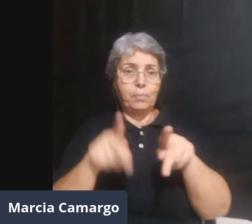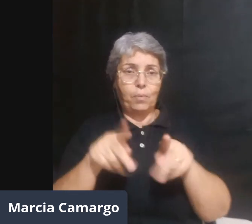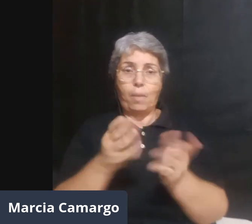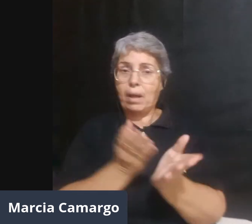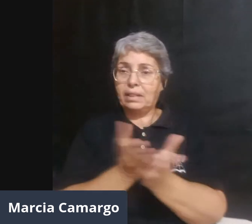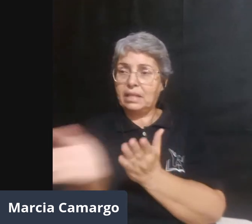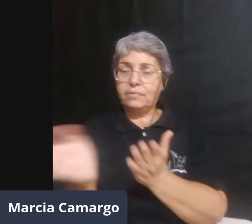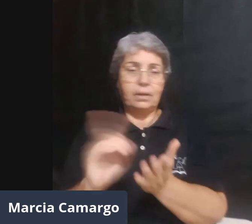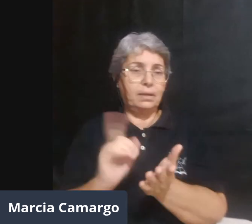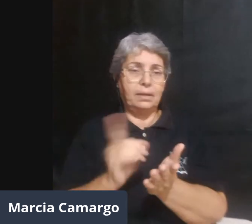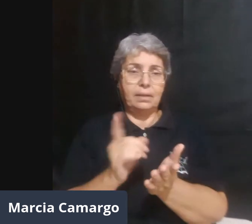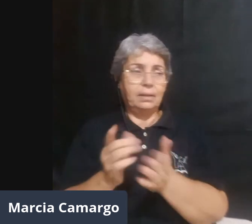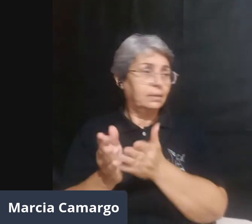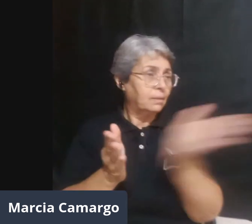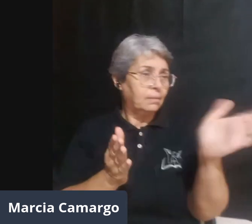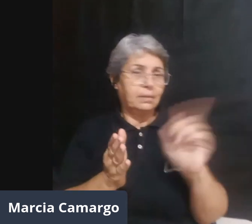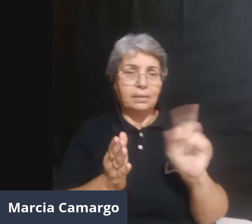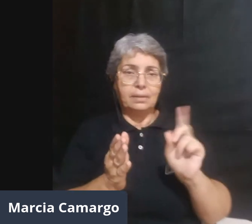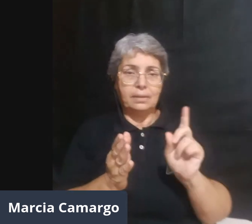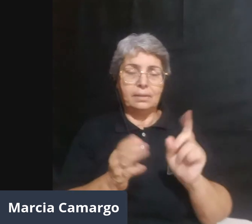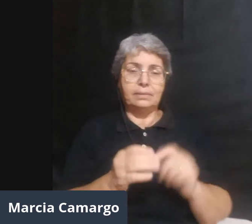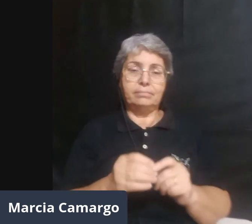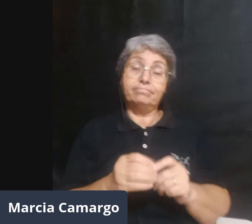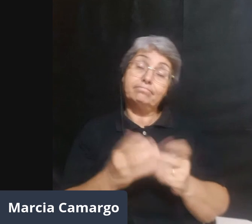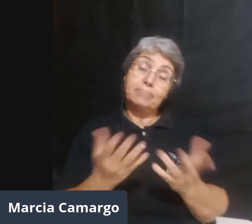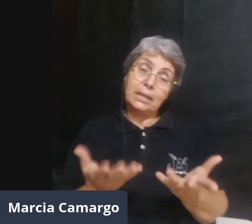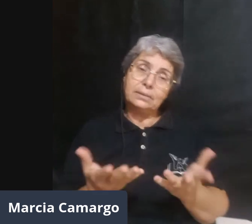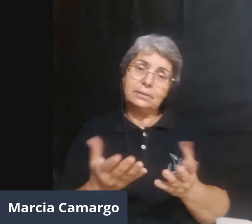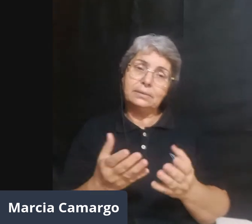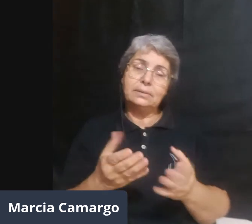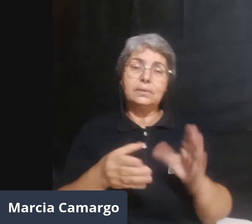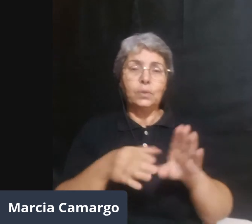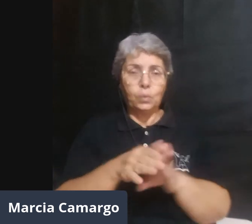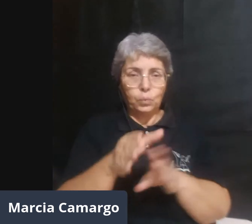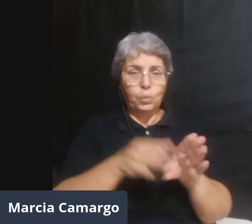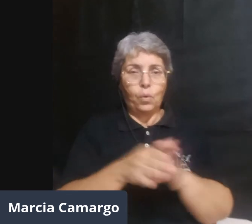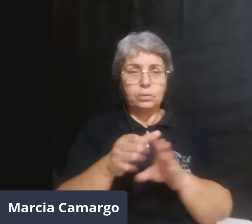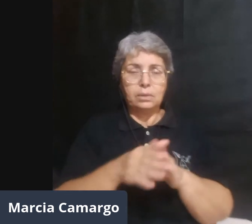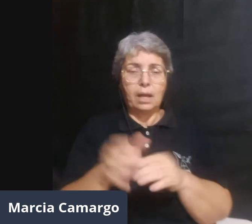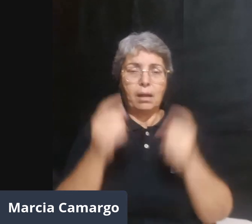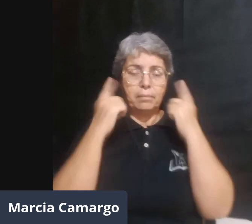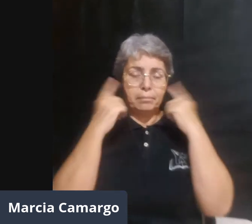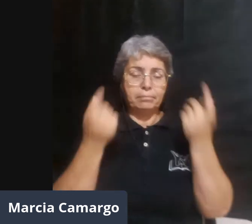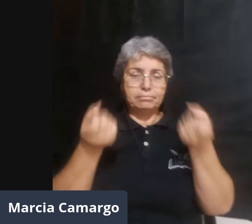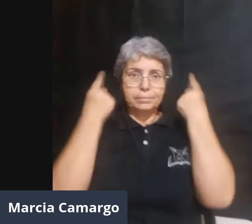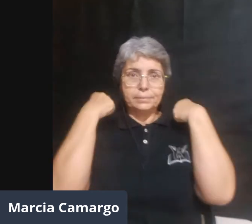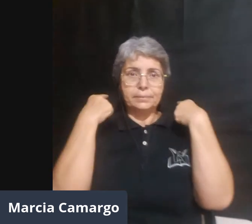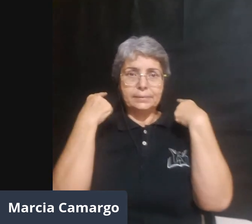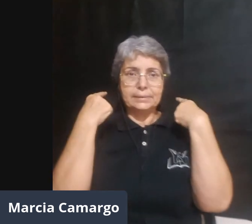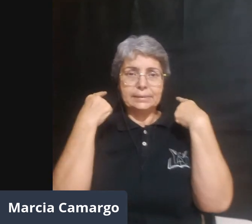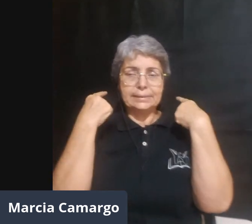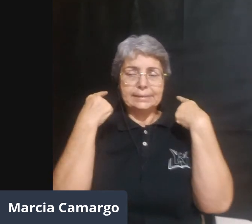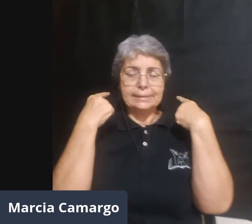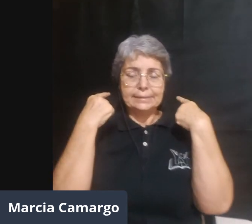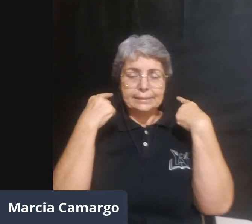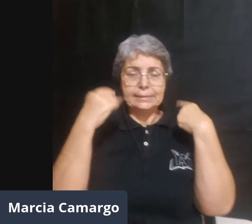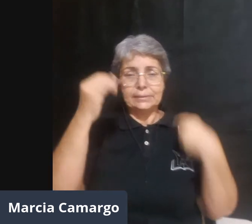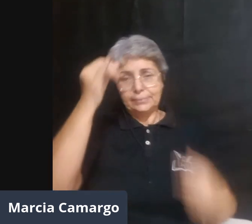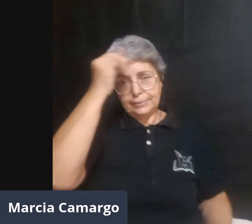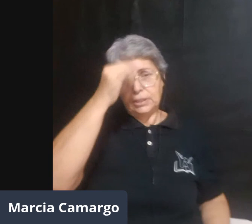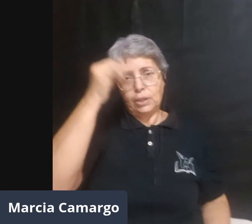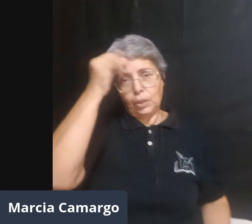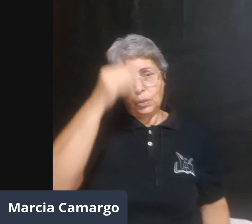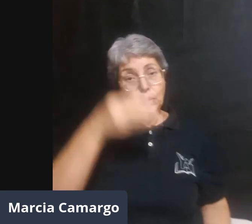repreensões caíram em ouvidos surdos, moucos. Nós fizemos como os tolos, porque não amamos a repreensão